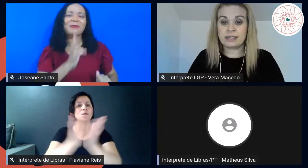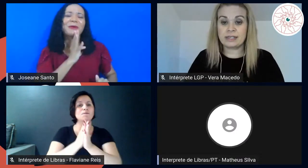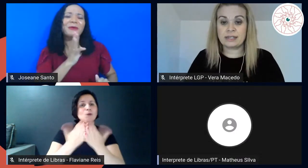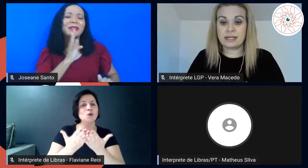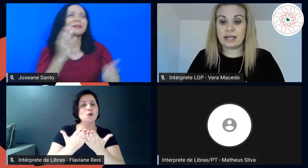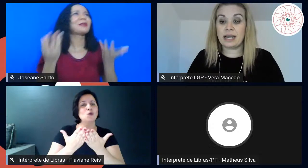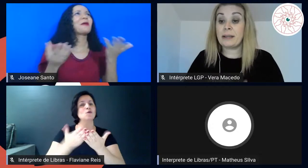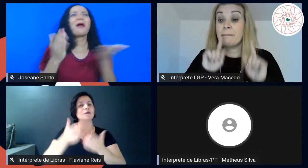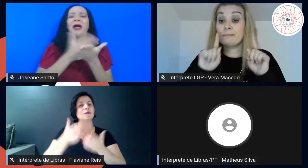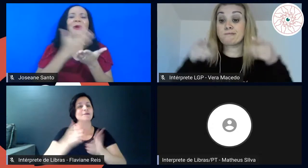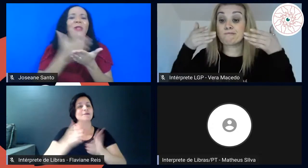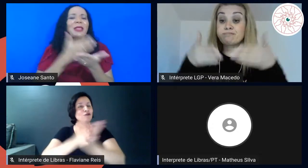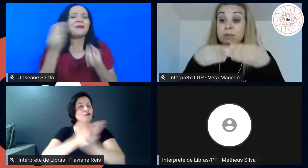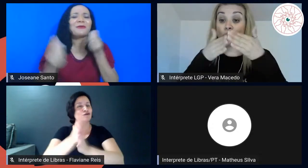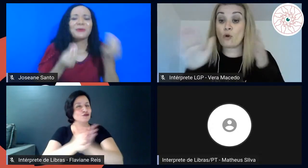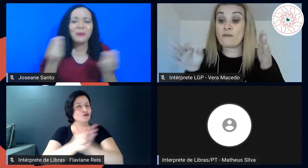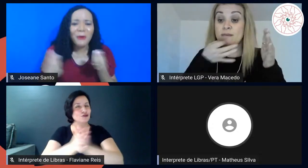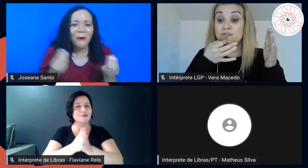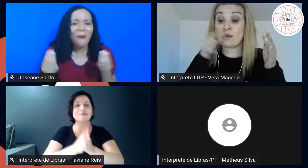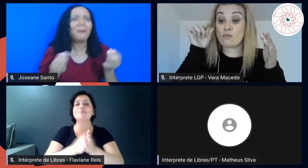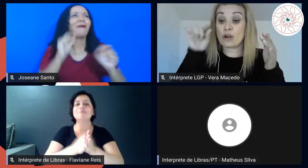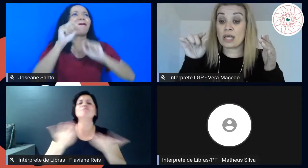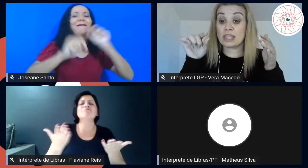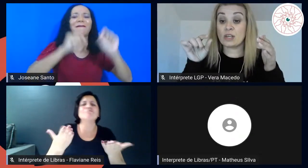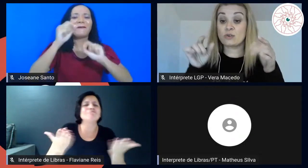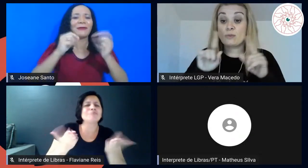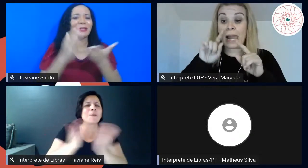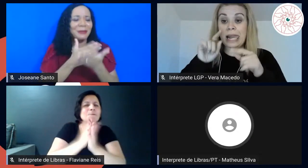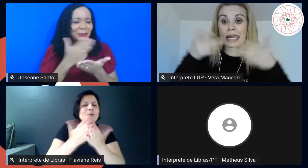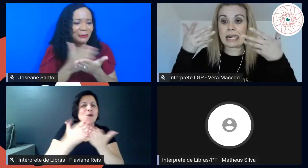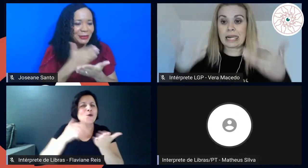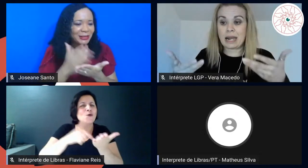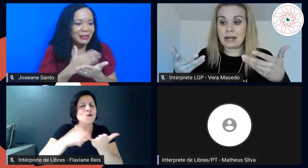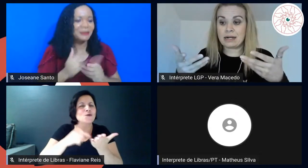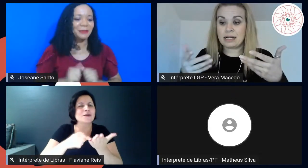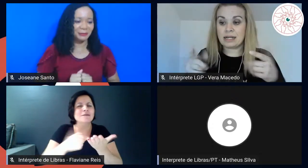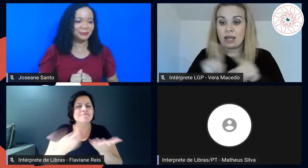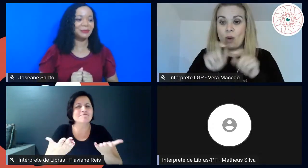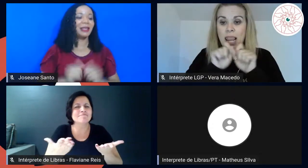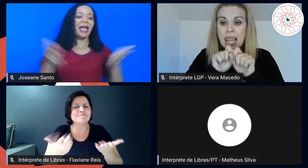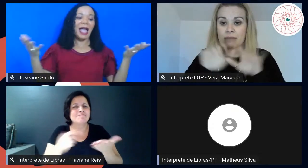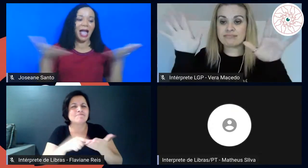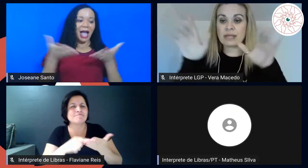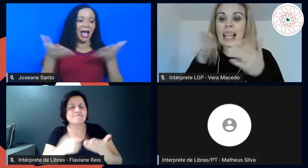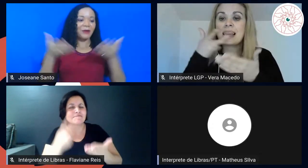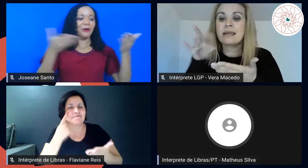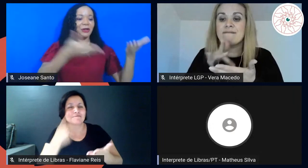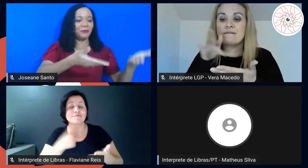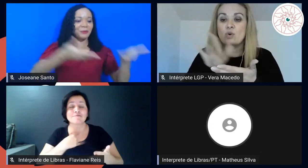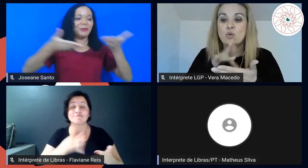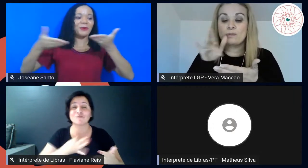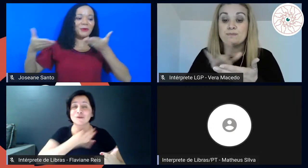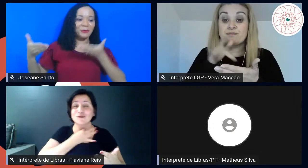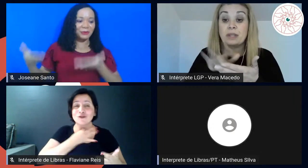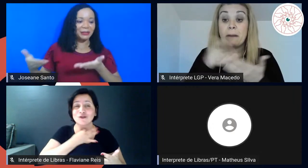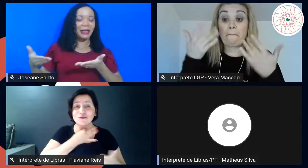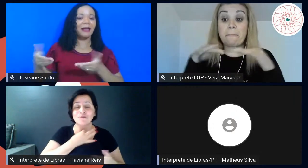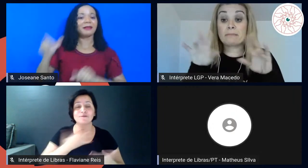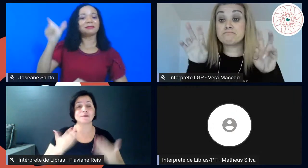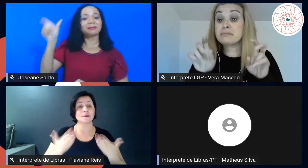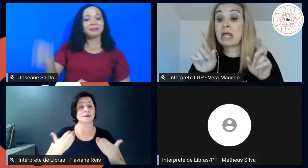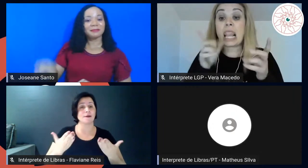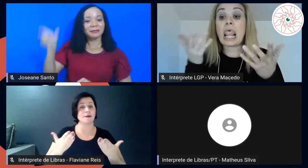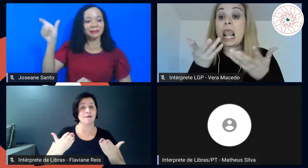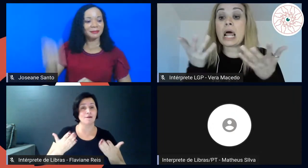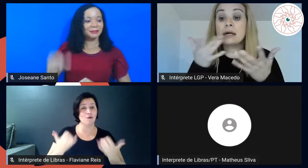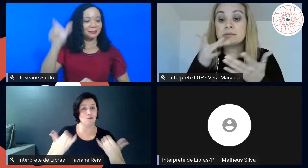E para dar início, vamos falar um pouco sobre o momento que ansiávamos muito, que é sobre o lançamento de um livro, né? Mas de que se trata e este livro